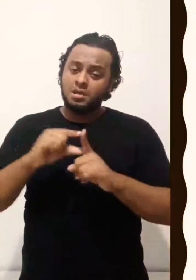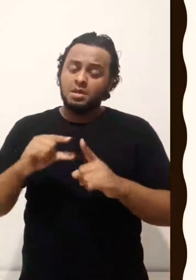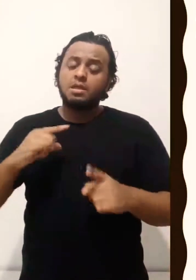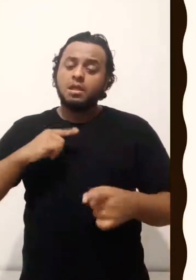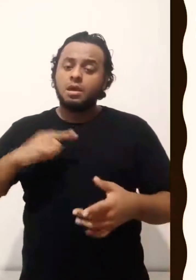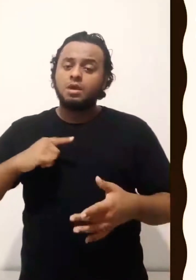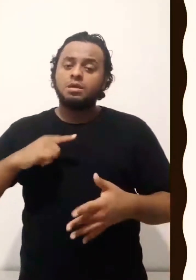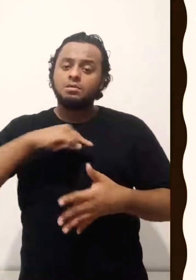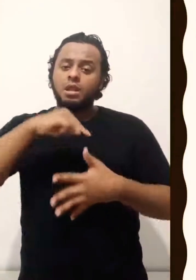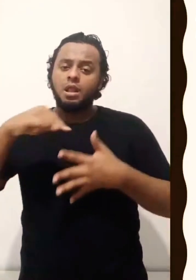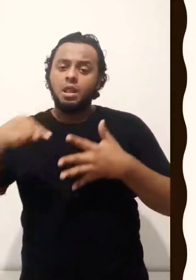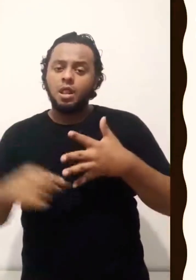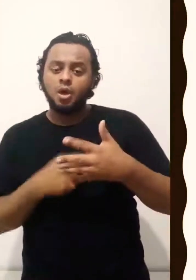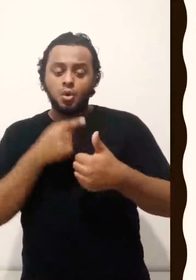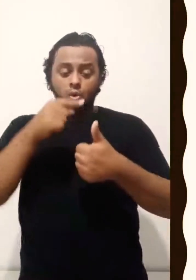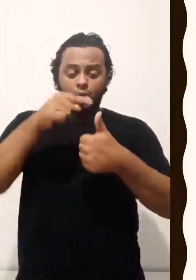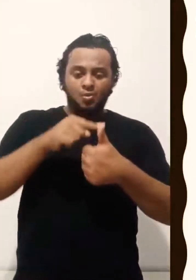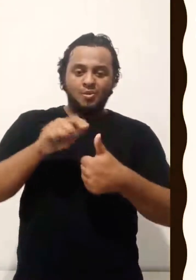dos recursos